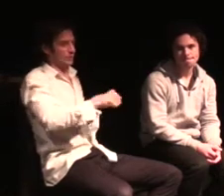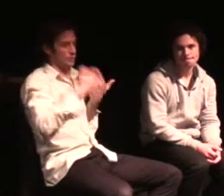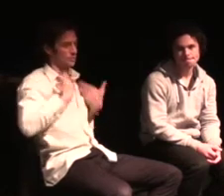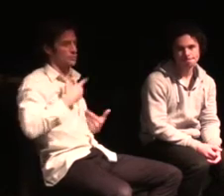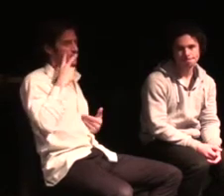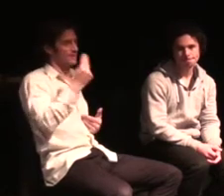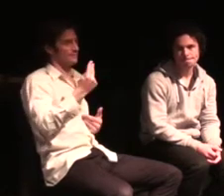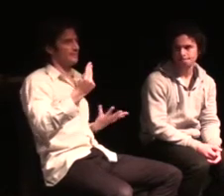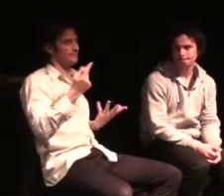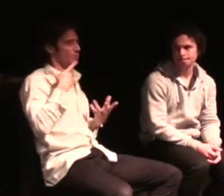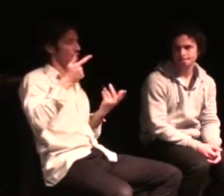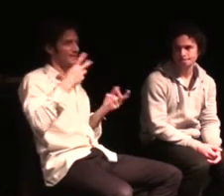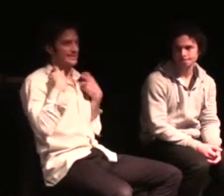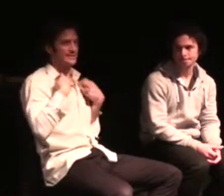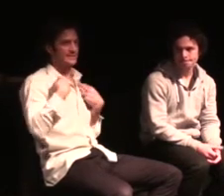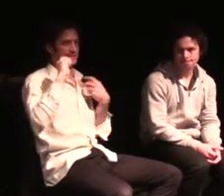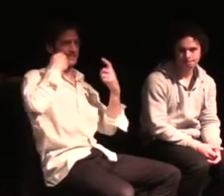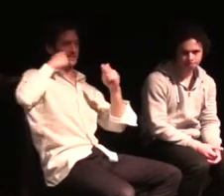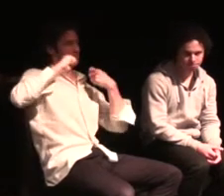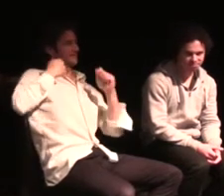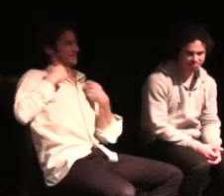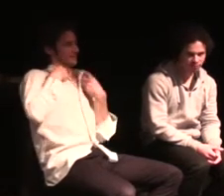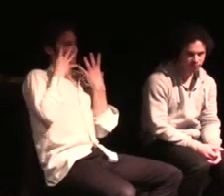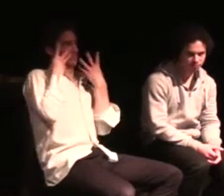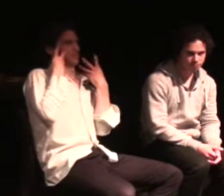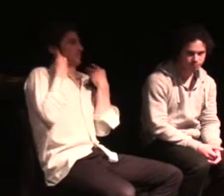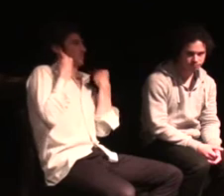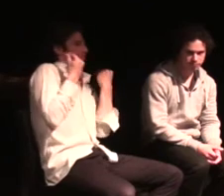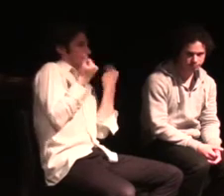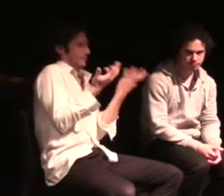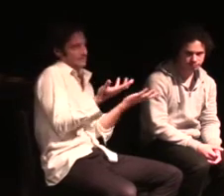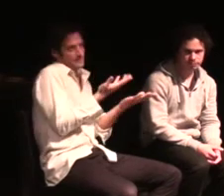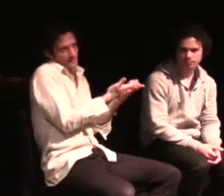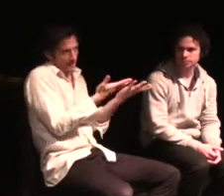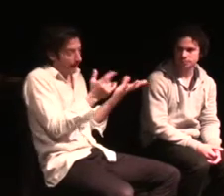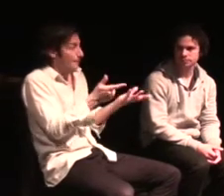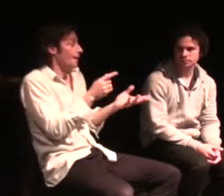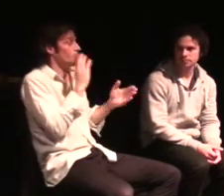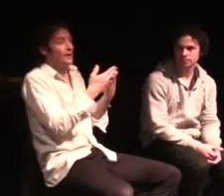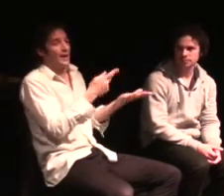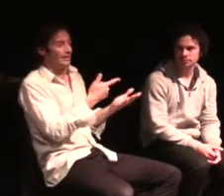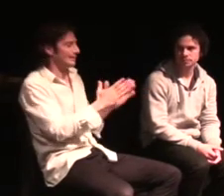D'où le masque qui montre bien qu'en fait il perd toute humanité, notamment avec la torture, avec les